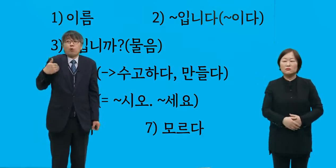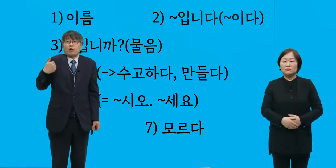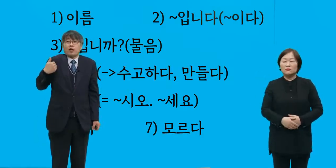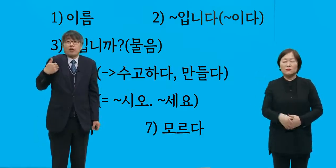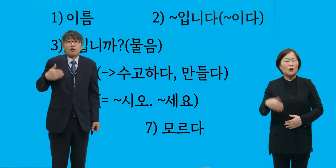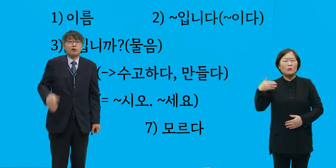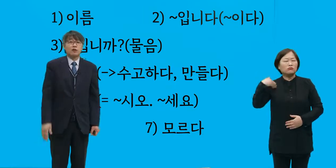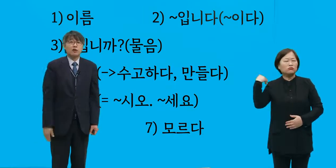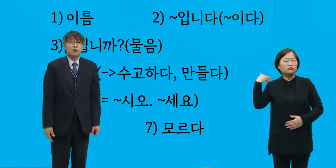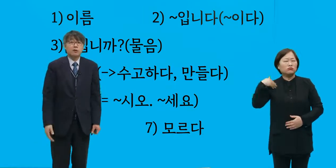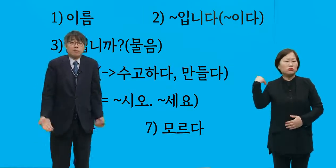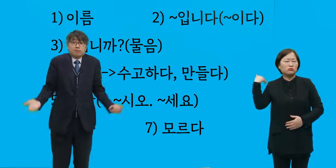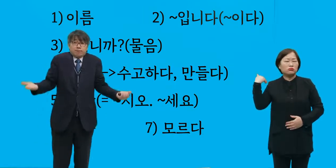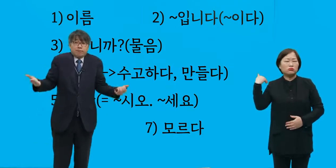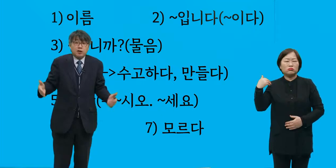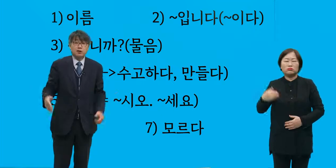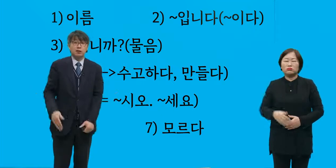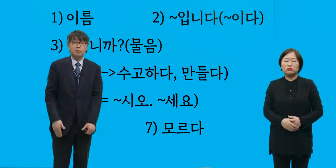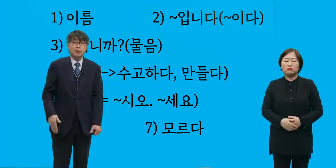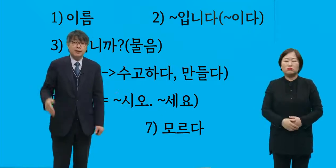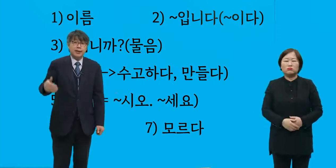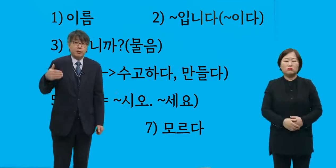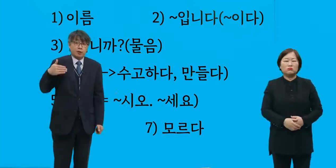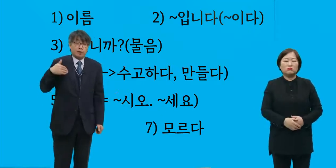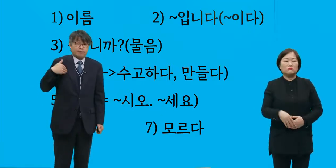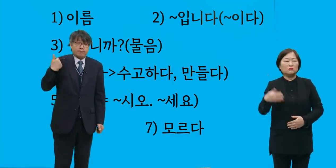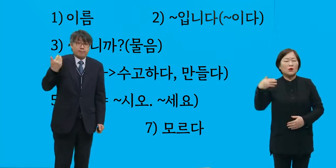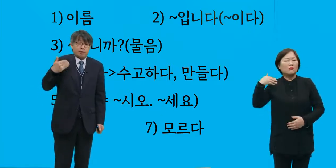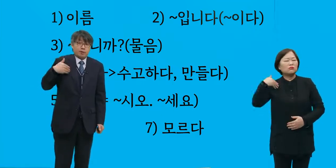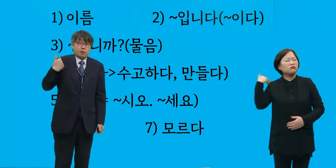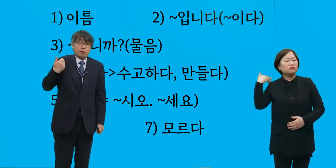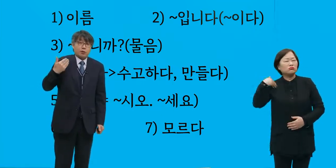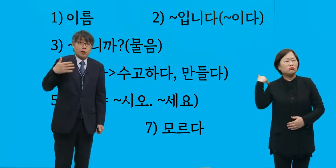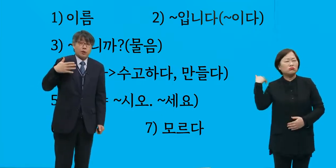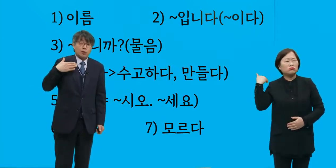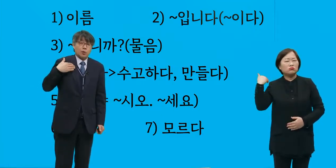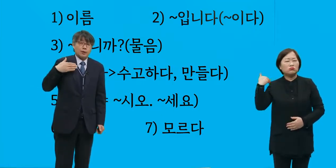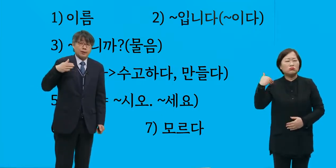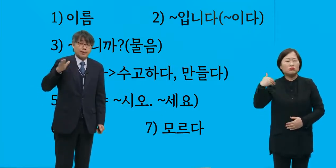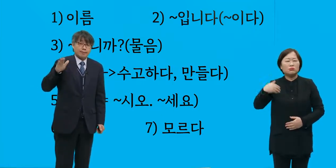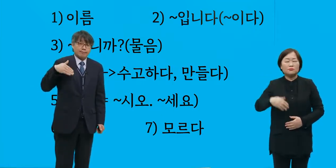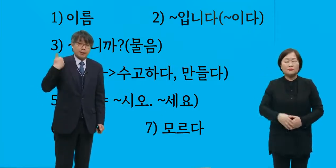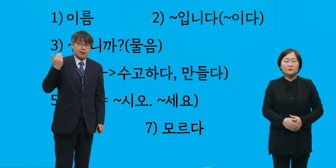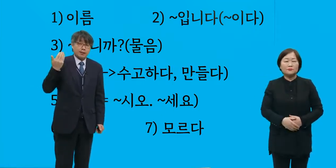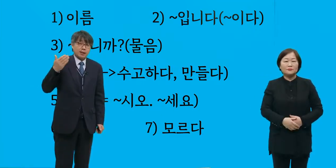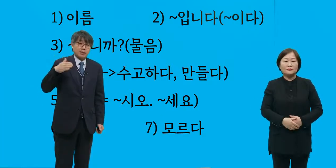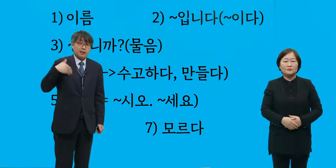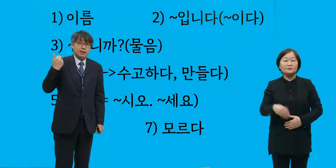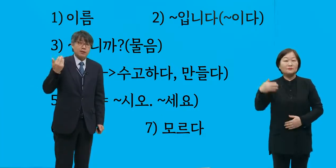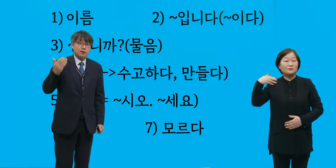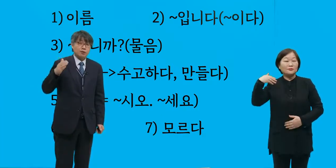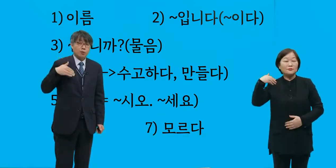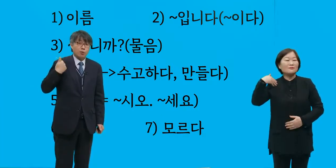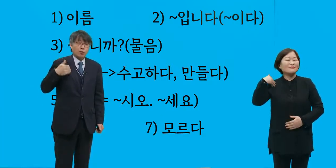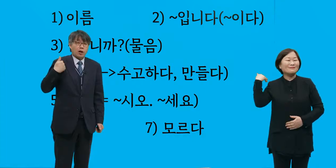모르다. 이런 표정이에요. 이런 표정인데 여기 옷깃을 이렇게 딱 치는 거거든요. 몰라,